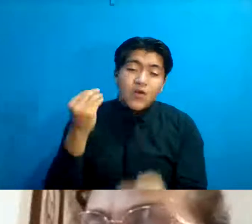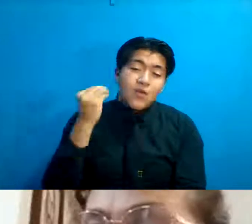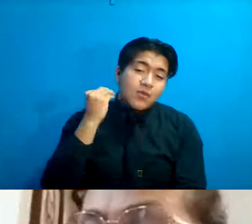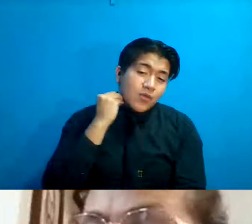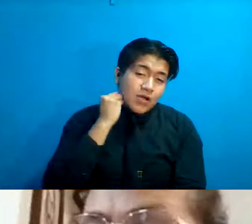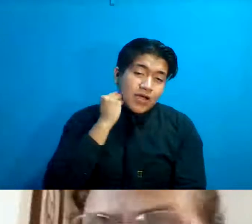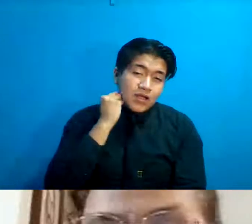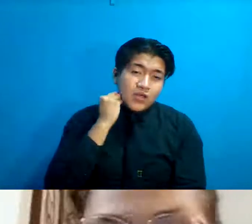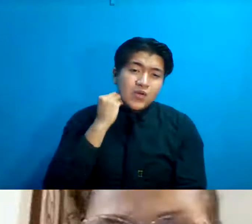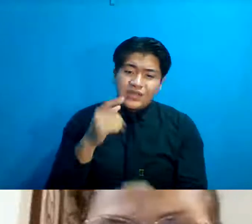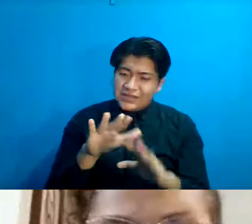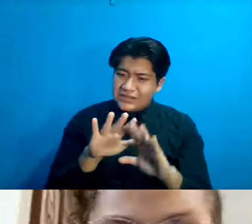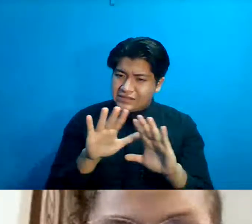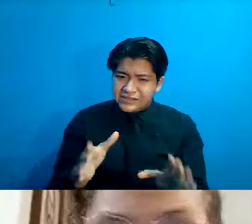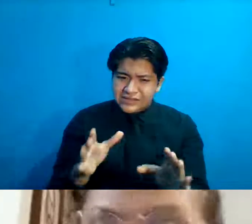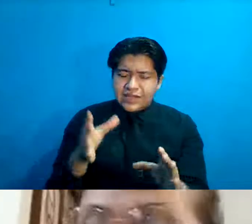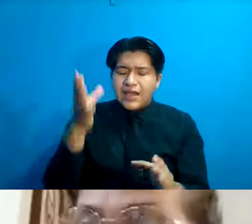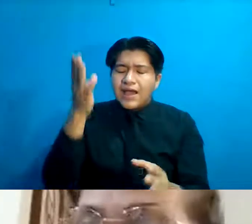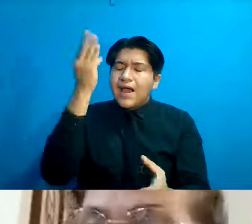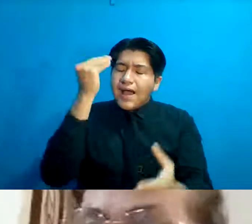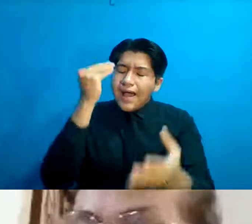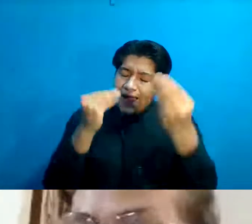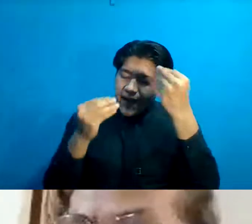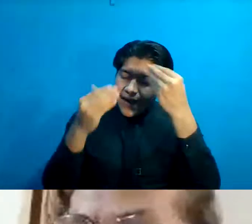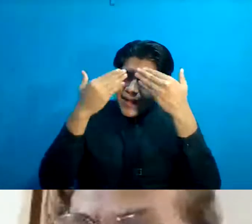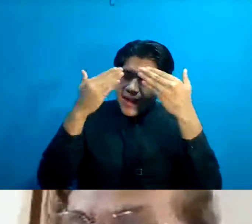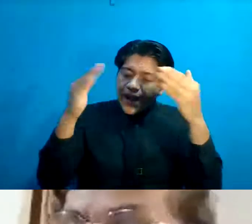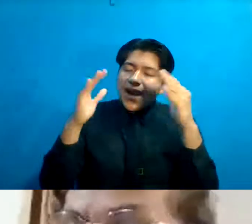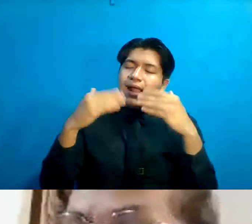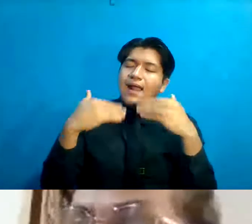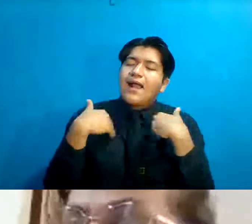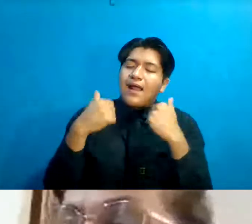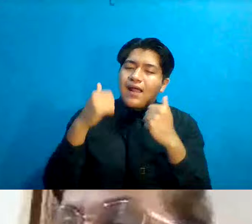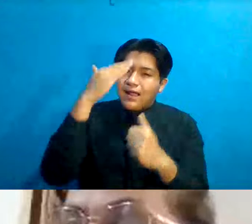en estos temas. Por ejemplo, si una